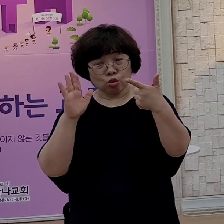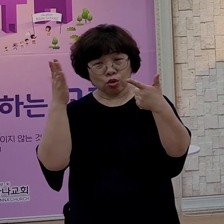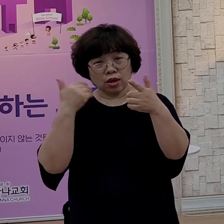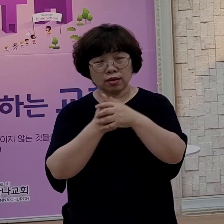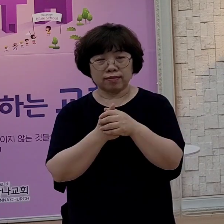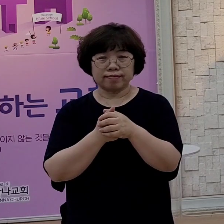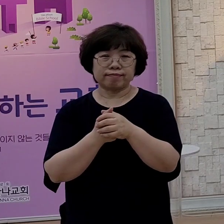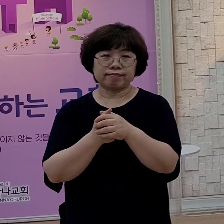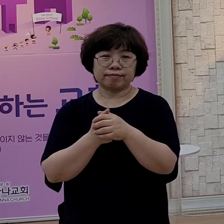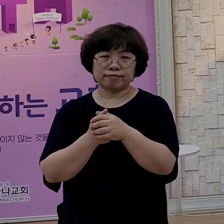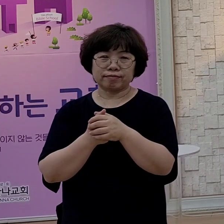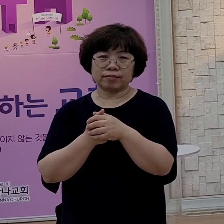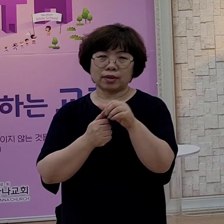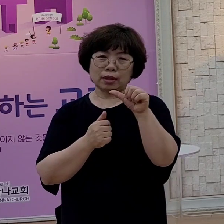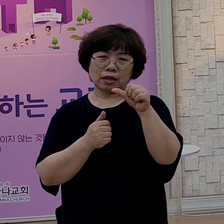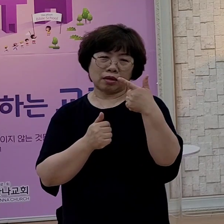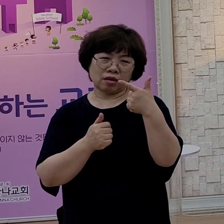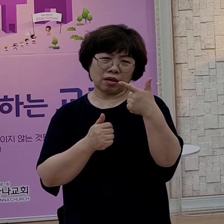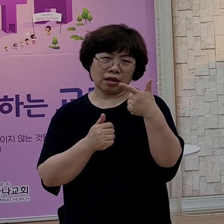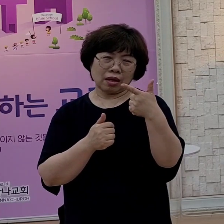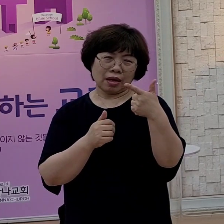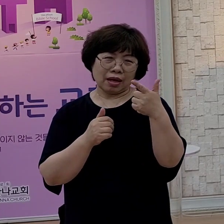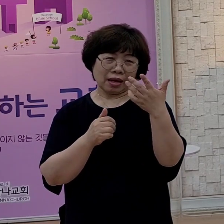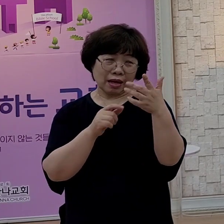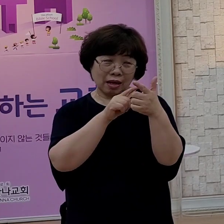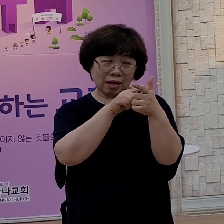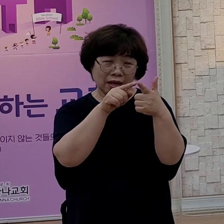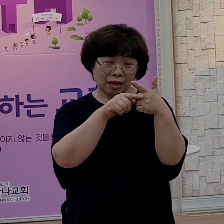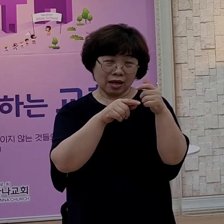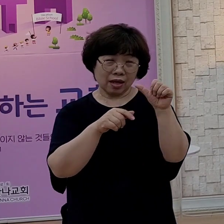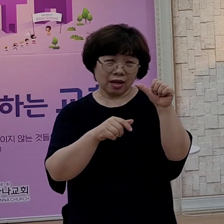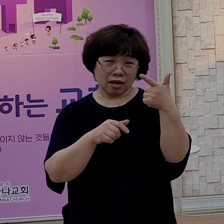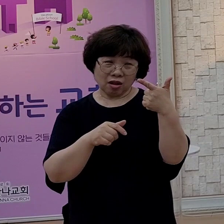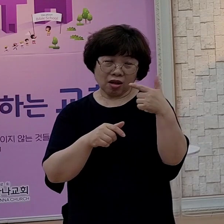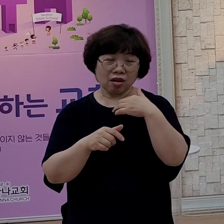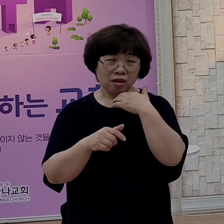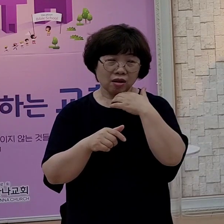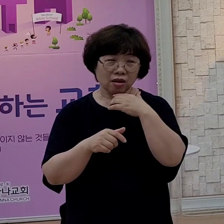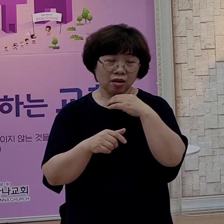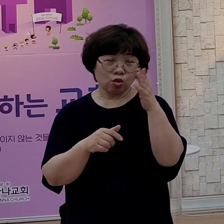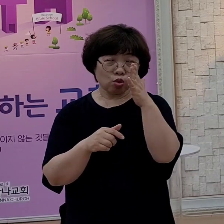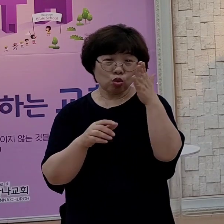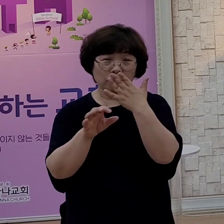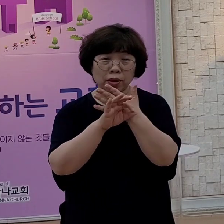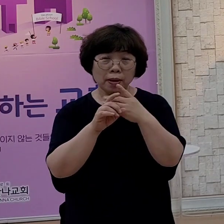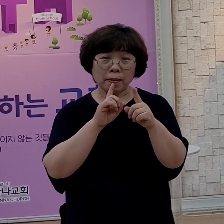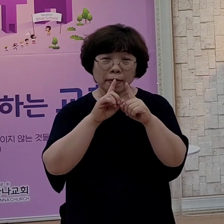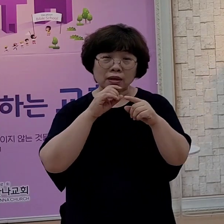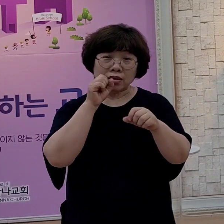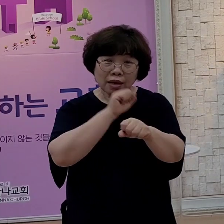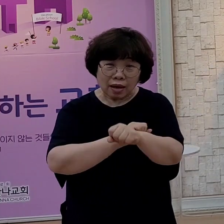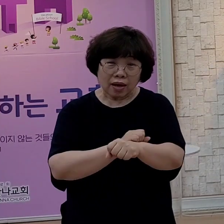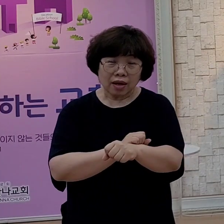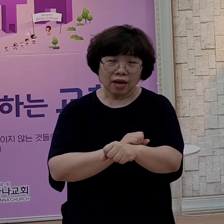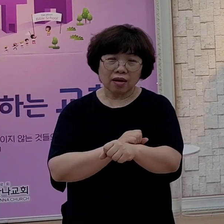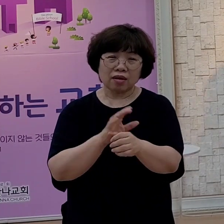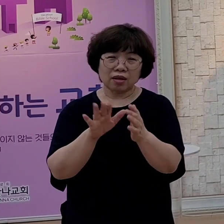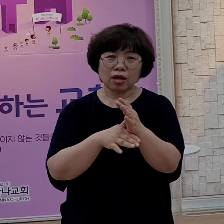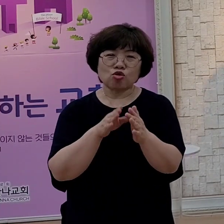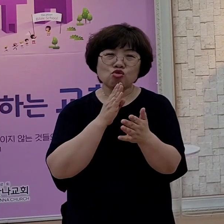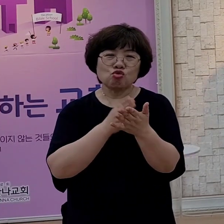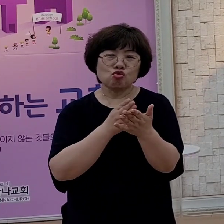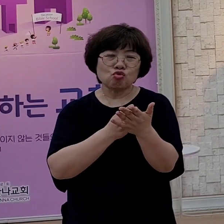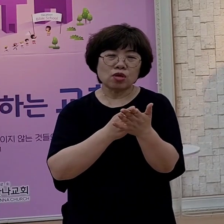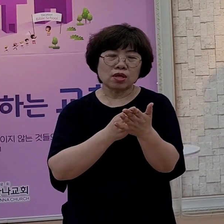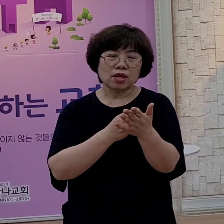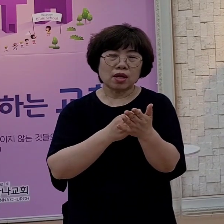하니까 한 5살, 6살짜리 애 말 다 잘하잖아요 요즘. 여러분 그 미국의 4살짜리 한테 기자가 가서